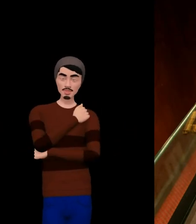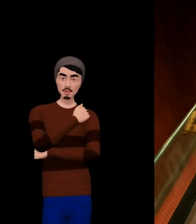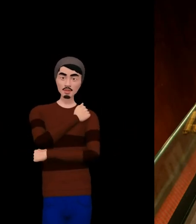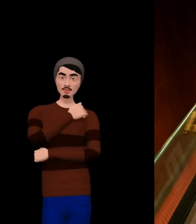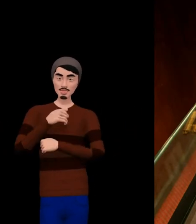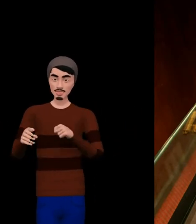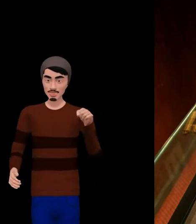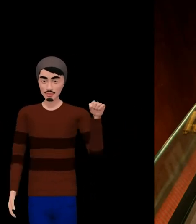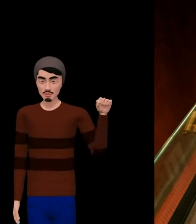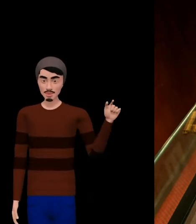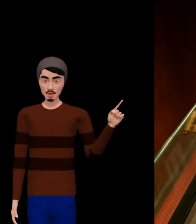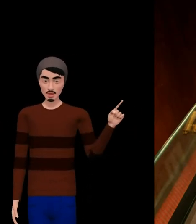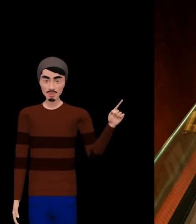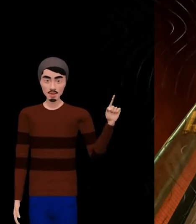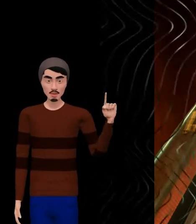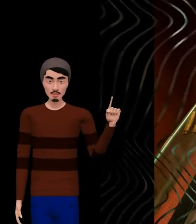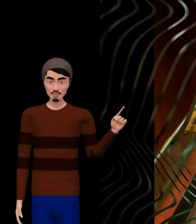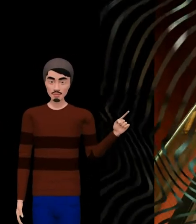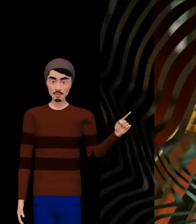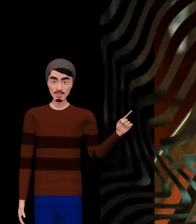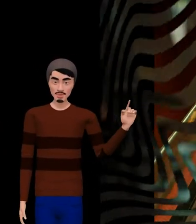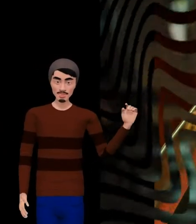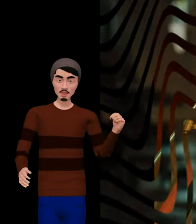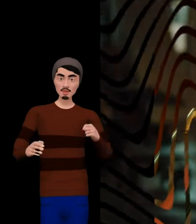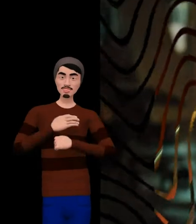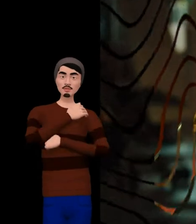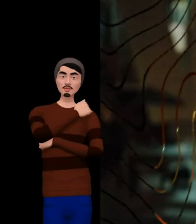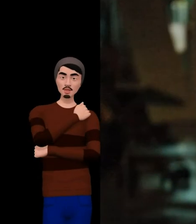hanno ritrovato. Ma com'era Lucy?